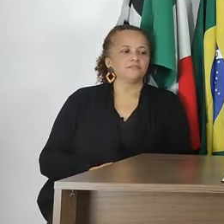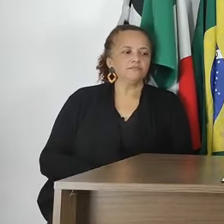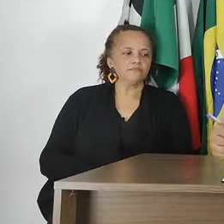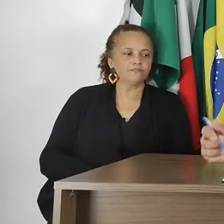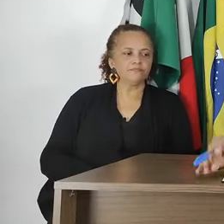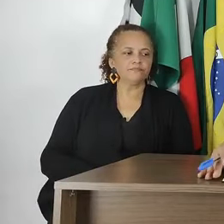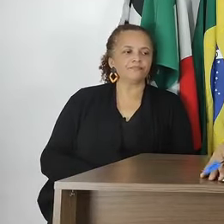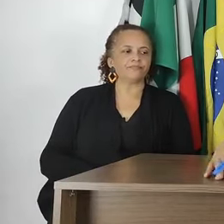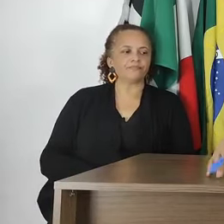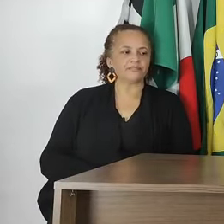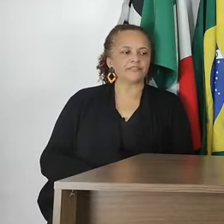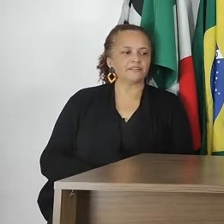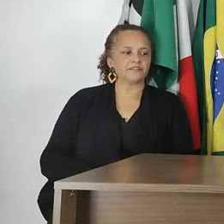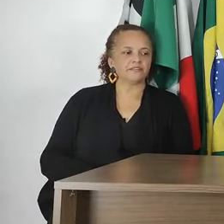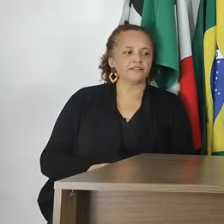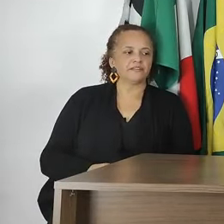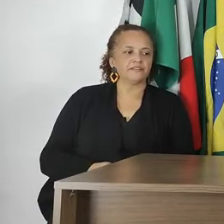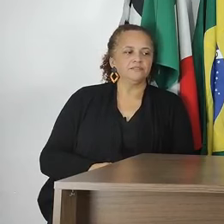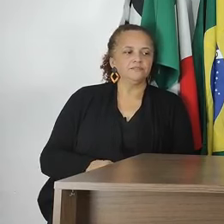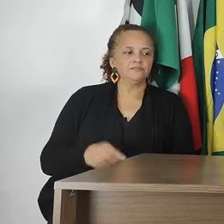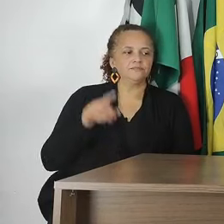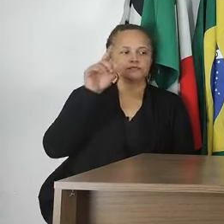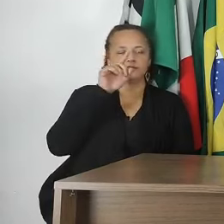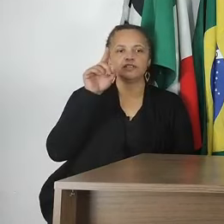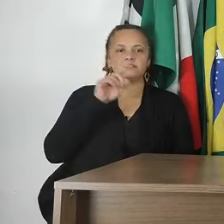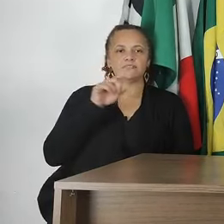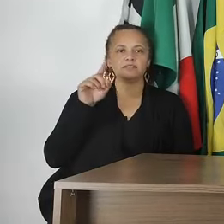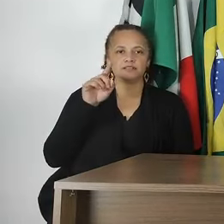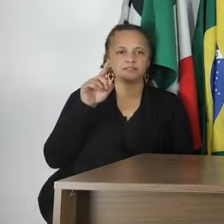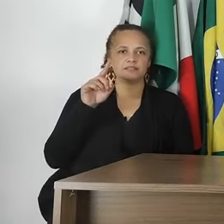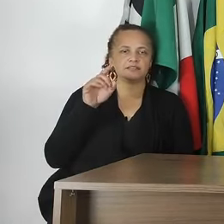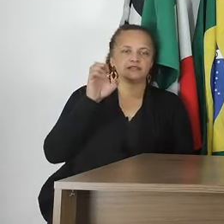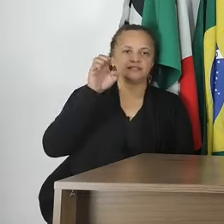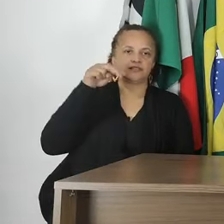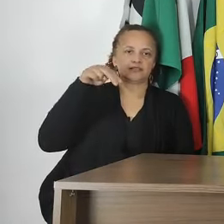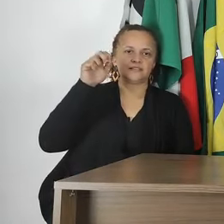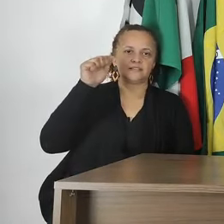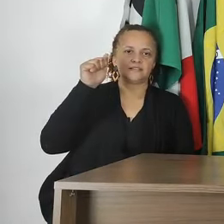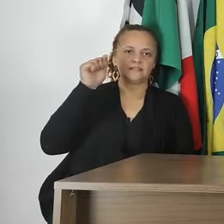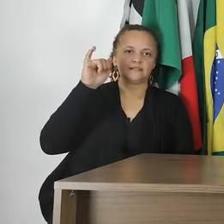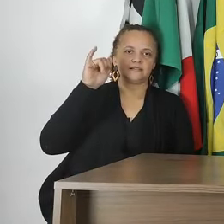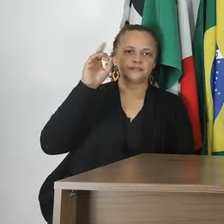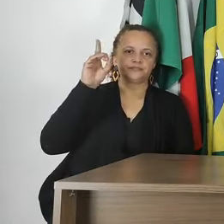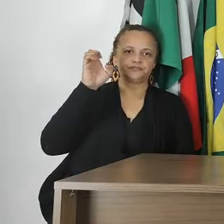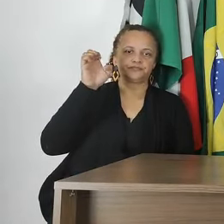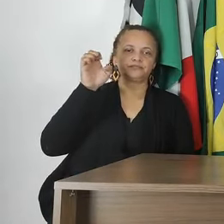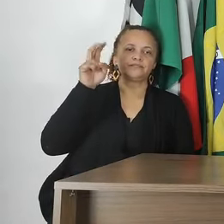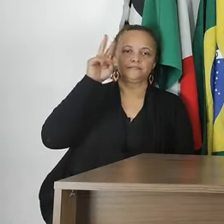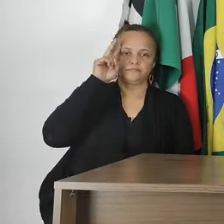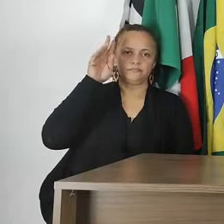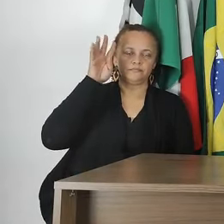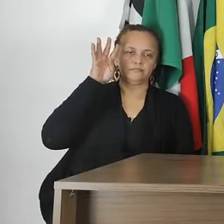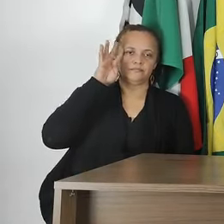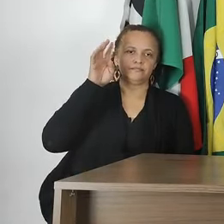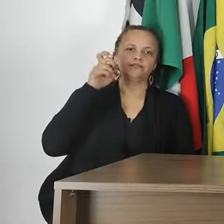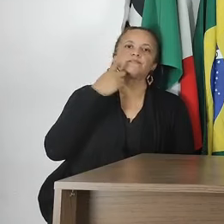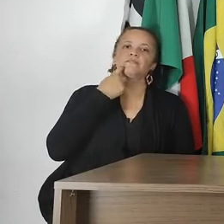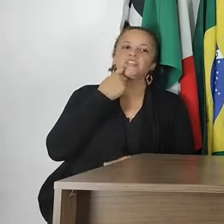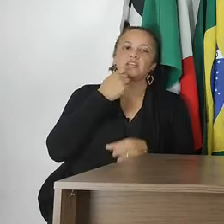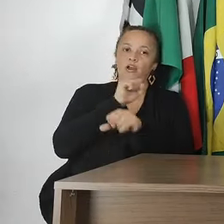20 horas. A irmã Zenaide, segunda, quarta e sexta, às 8 horas da manhã. A irmã Cida,